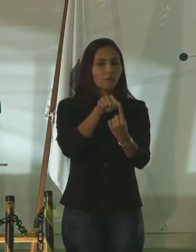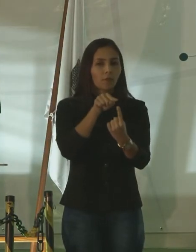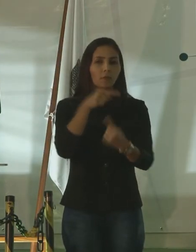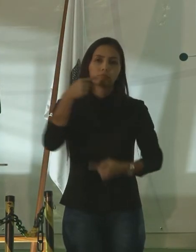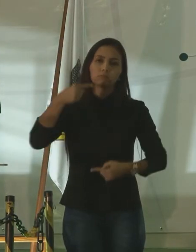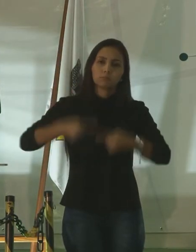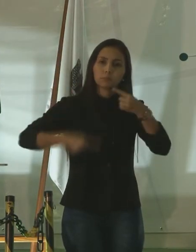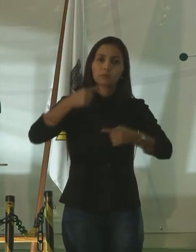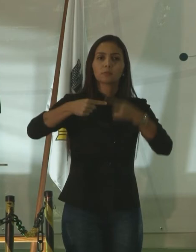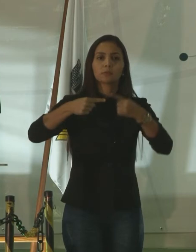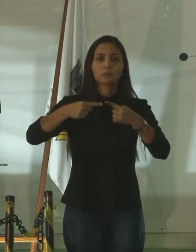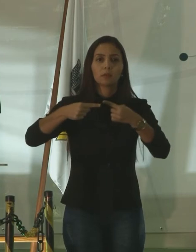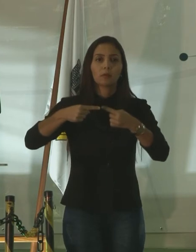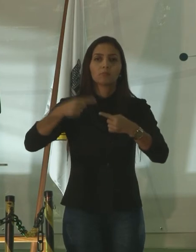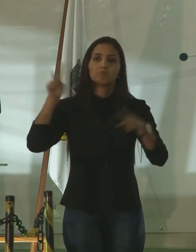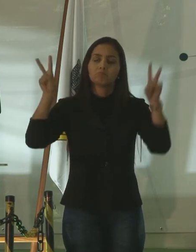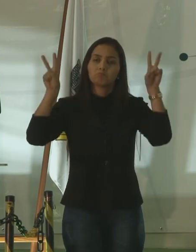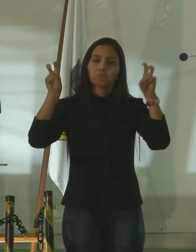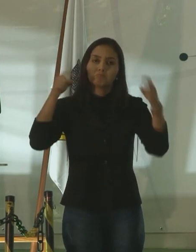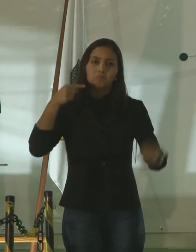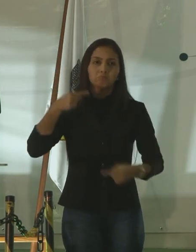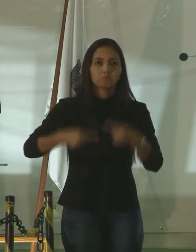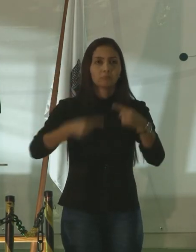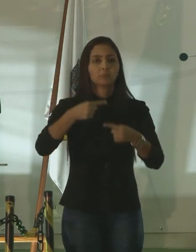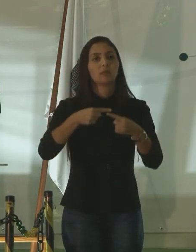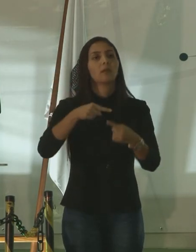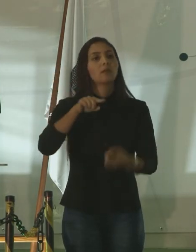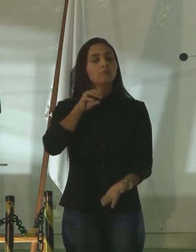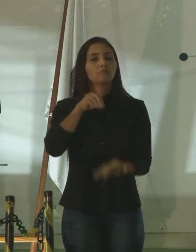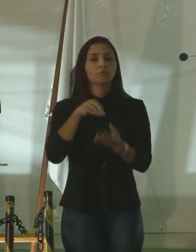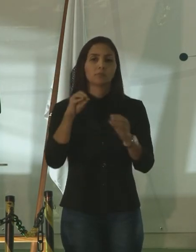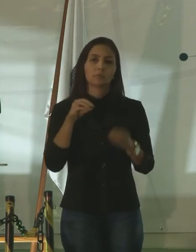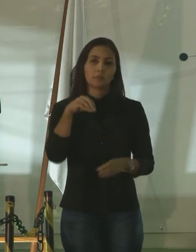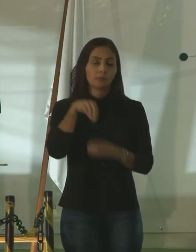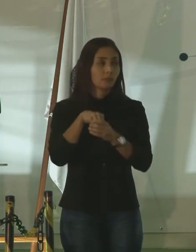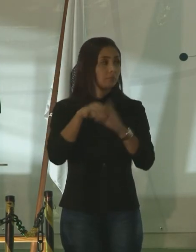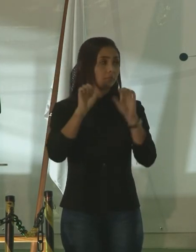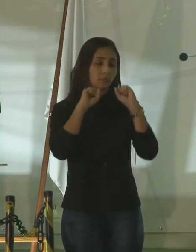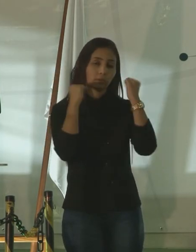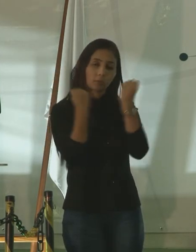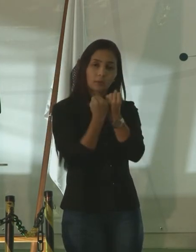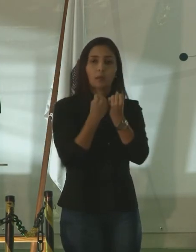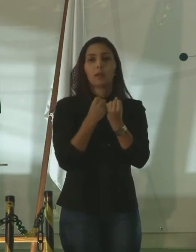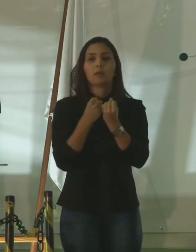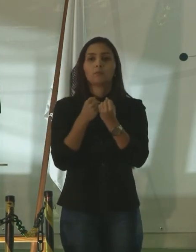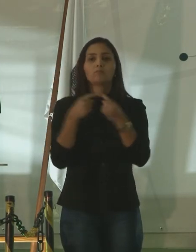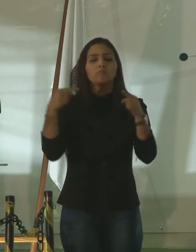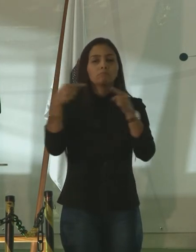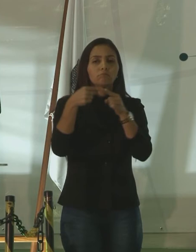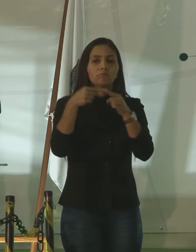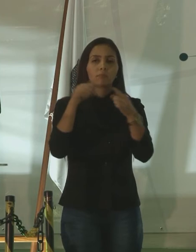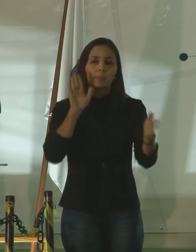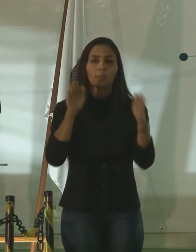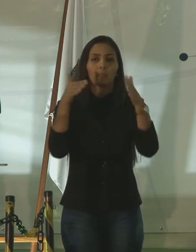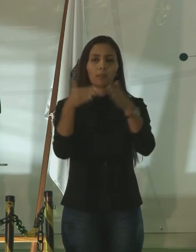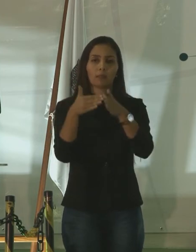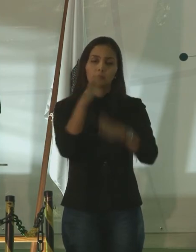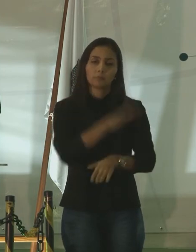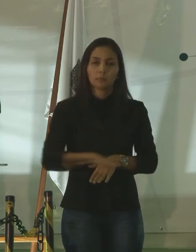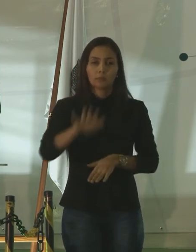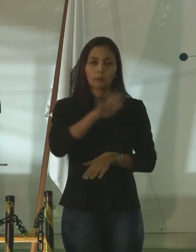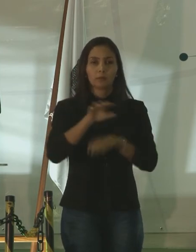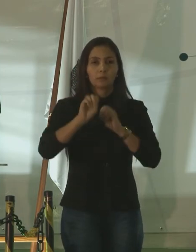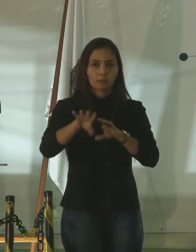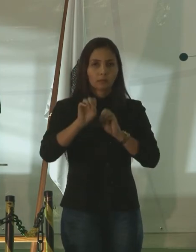alguns eventos, sobretudo em relação à educação infantil e educação básica. Né? Nós temos uma vasta produção